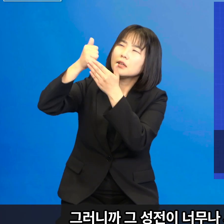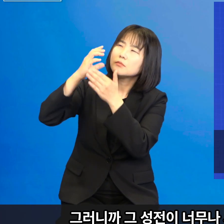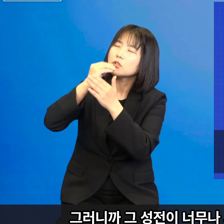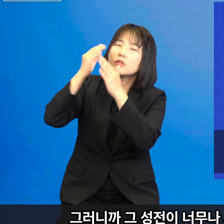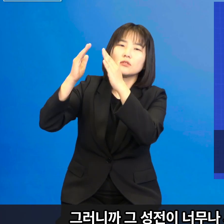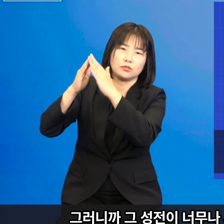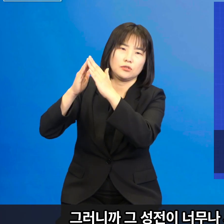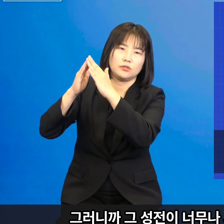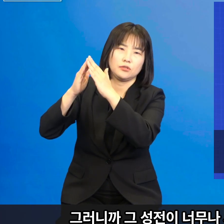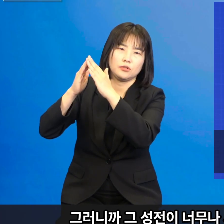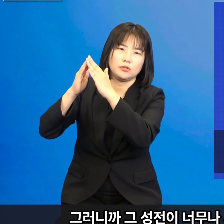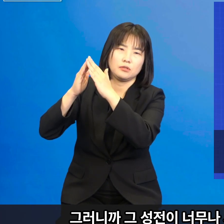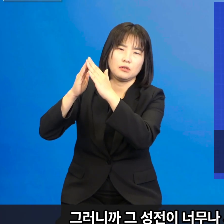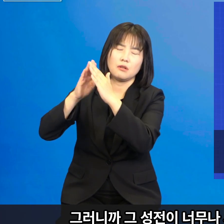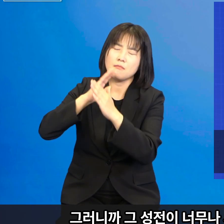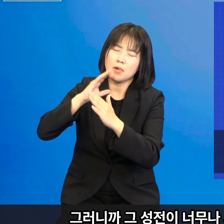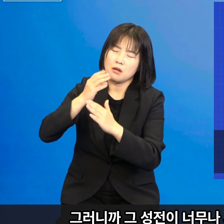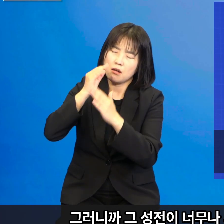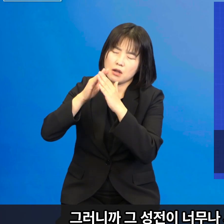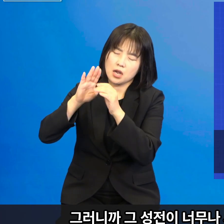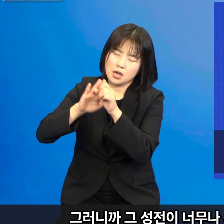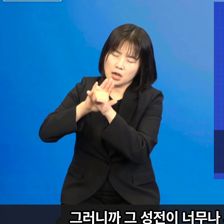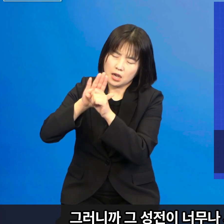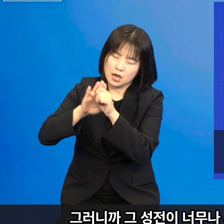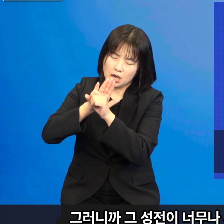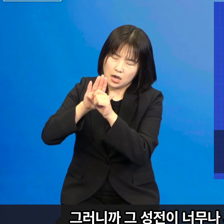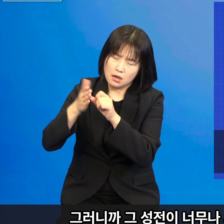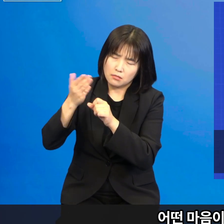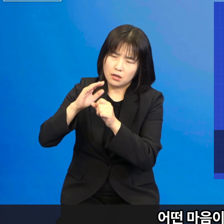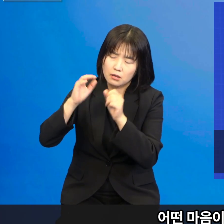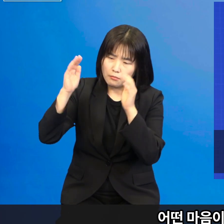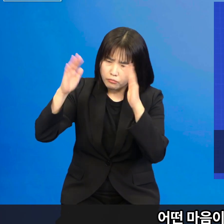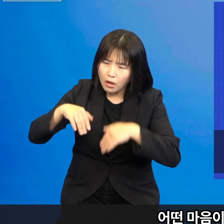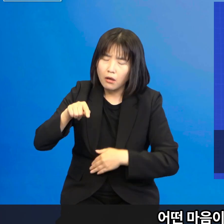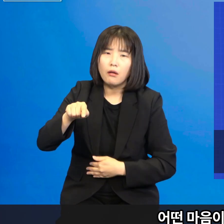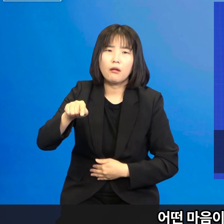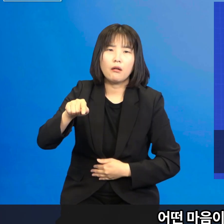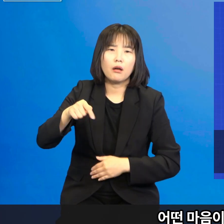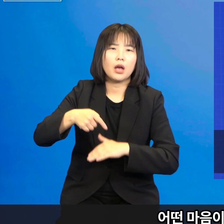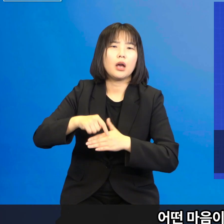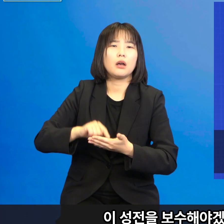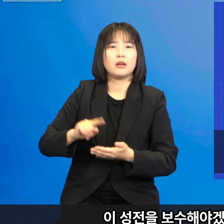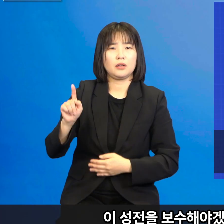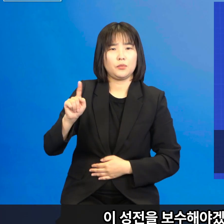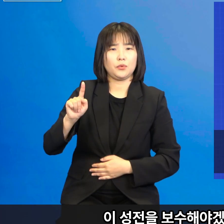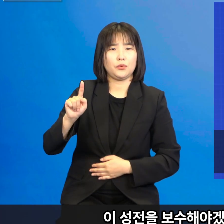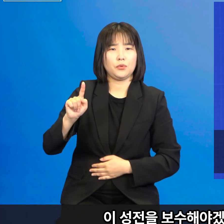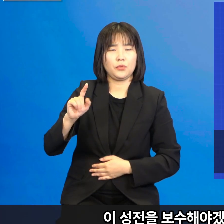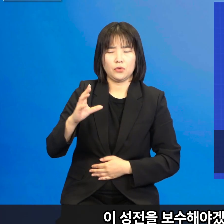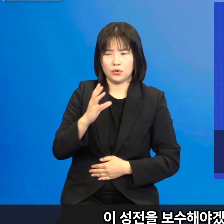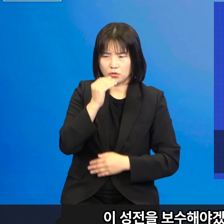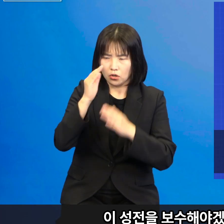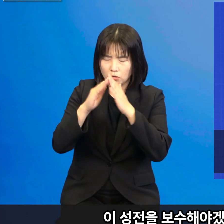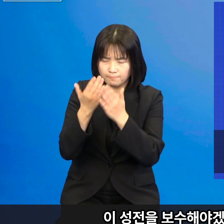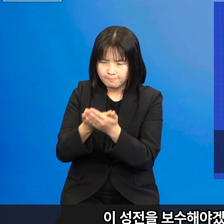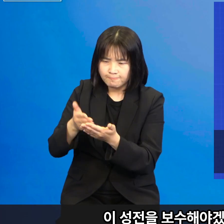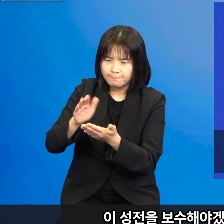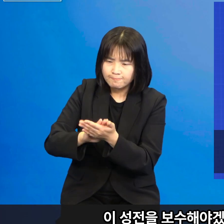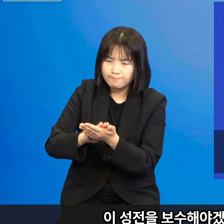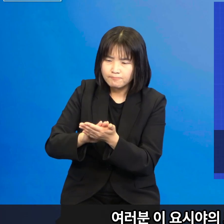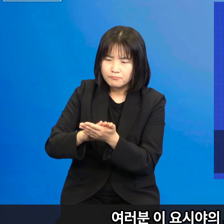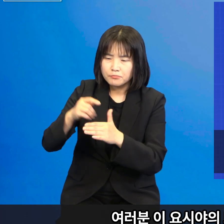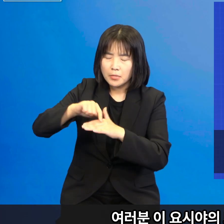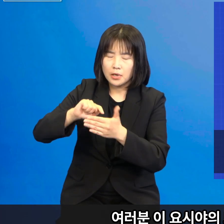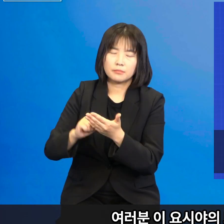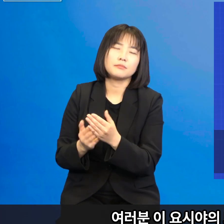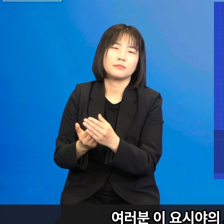그러니까 그 성전이 너무나 사랑스러운데 무너져 있으니 어떤 마음이 드는 거예요? 이 성전을 보수해야겠다는 마음이 드는